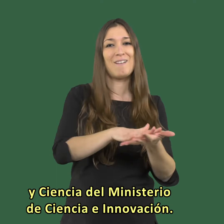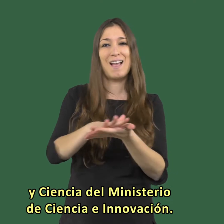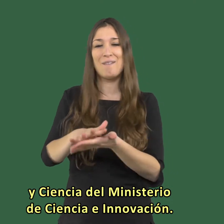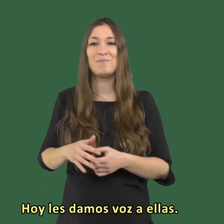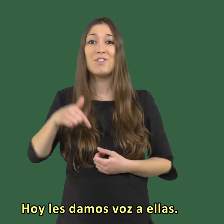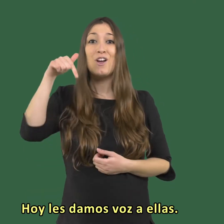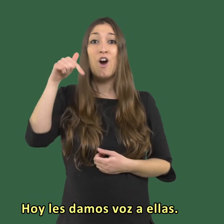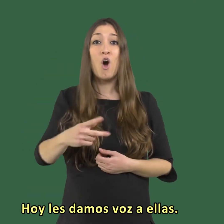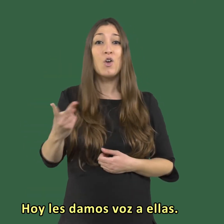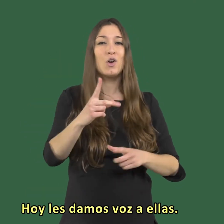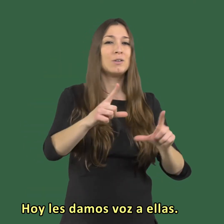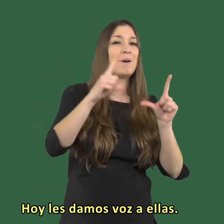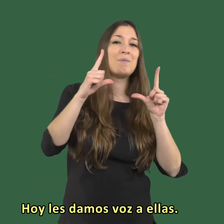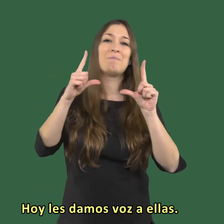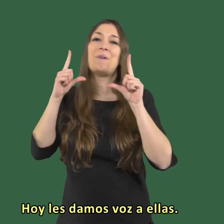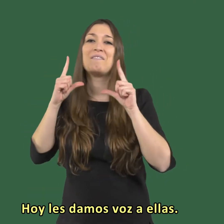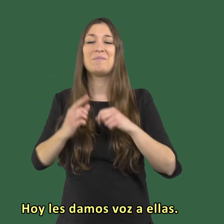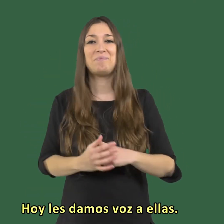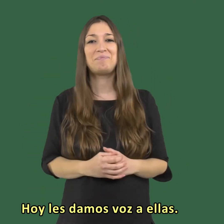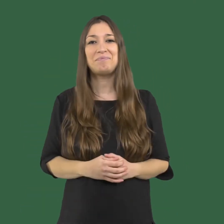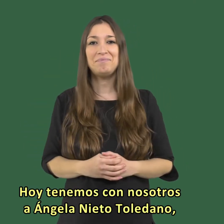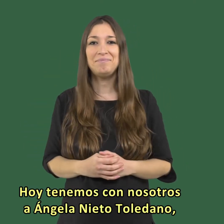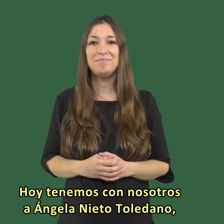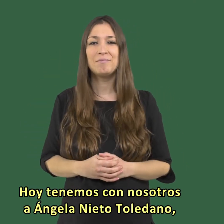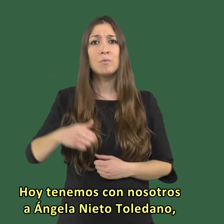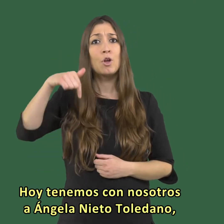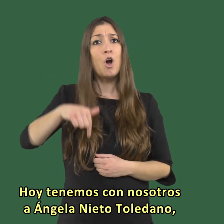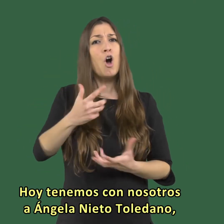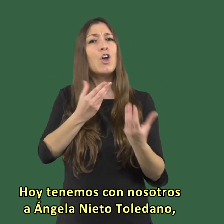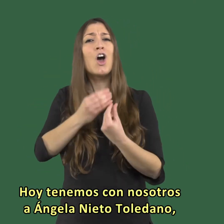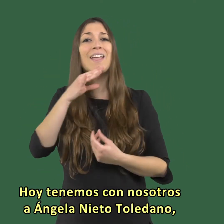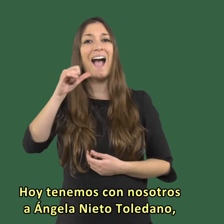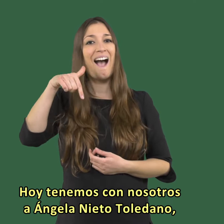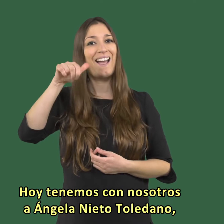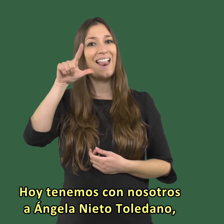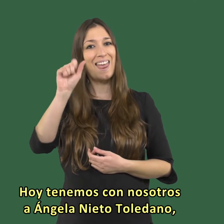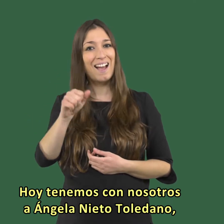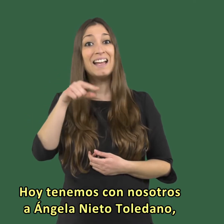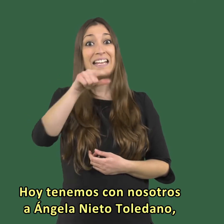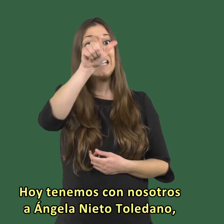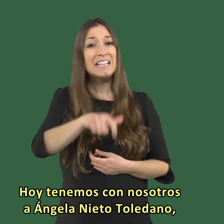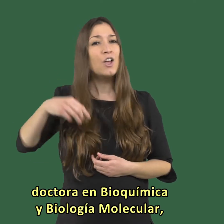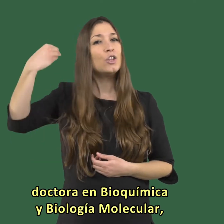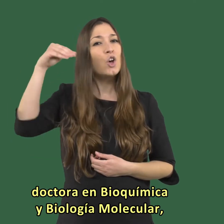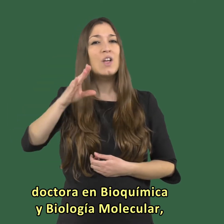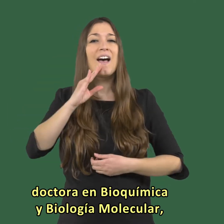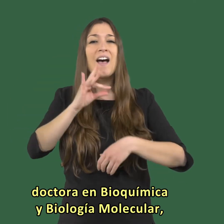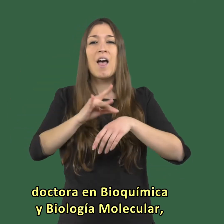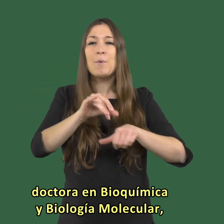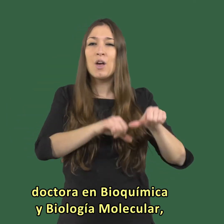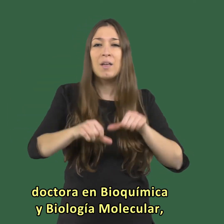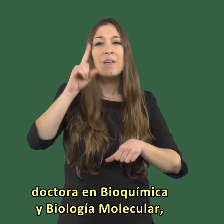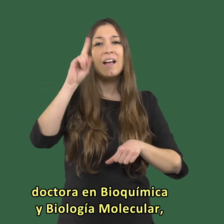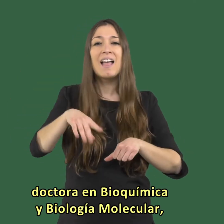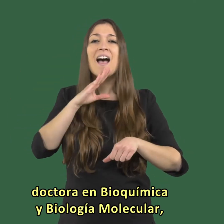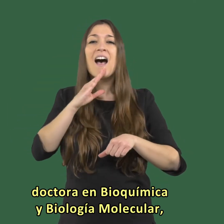Innovación. Hoy les damos voz a ellas. Hoy tenemos con nosotros a Ángela Nieto Toledano, que es doctora en